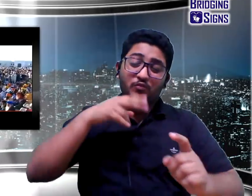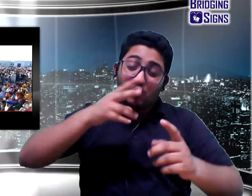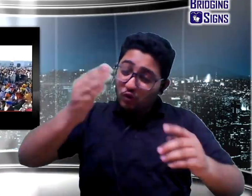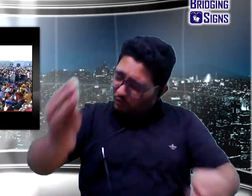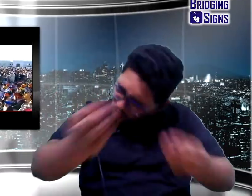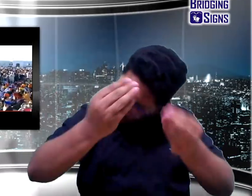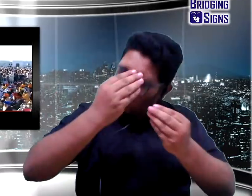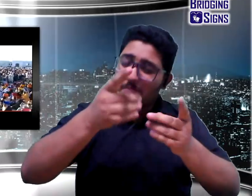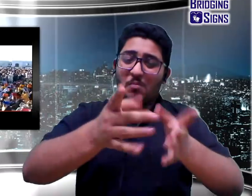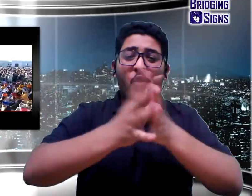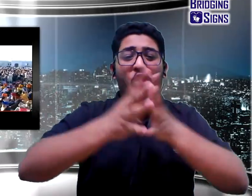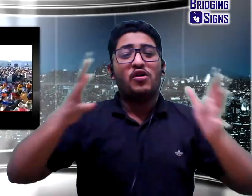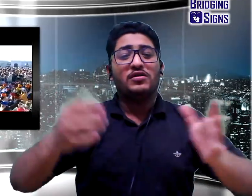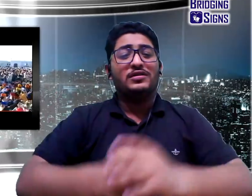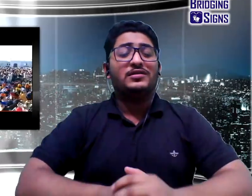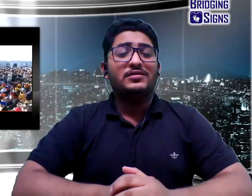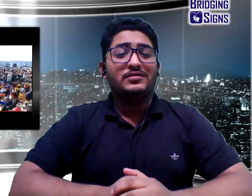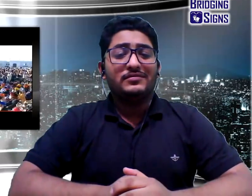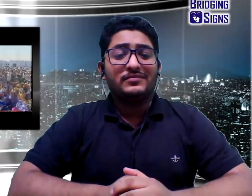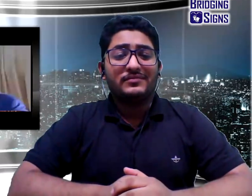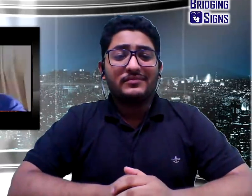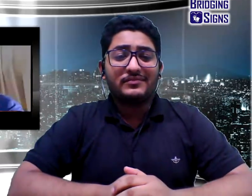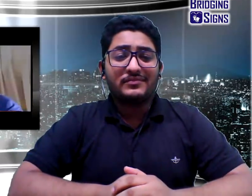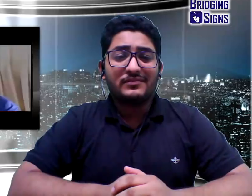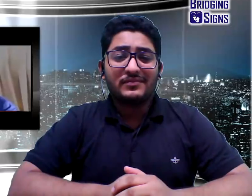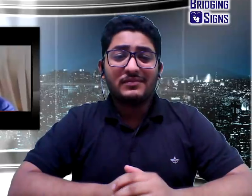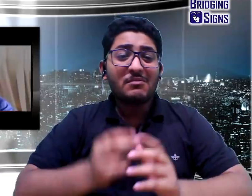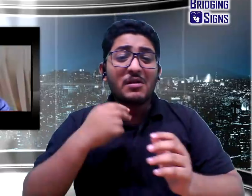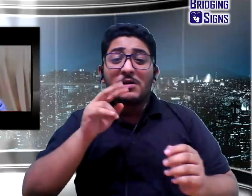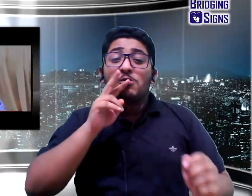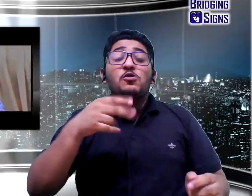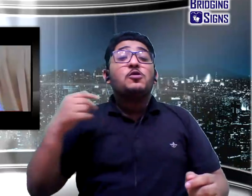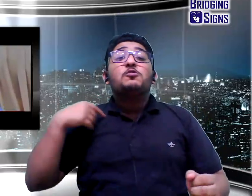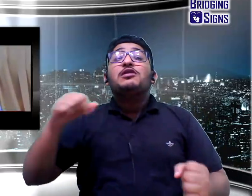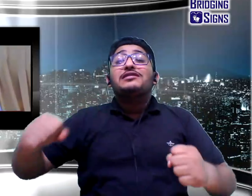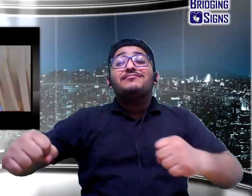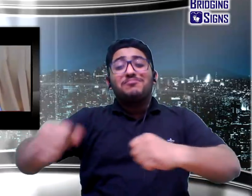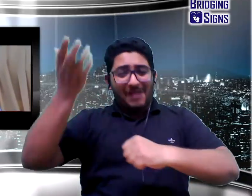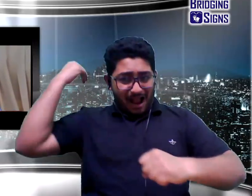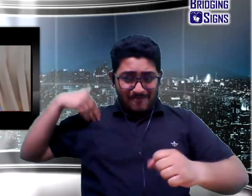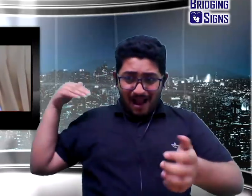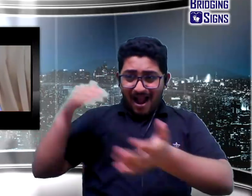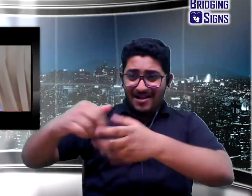दियो। ए जदों मैं जफ्फी पाई सी,